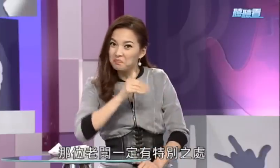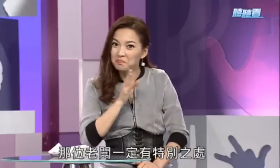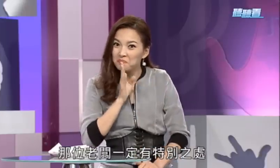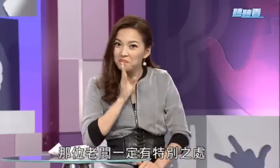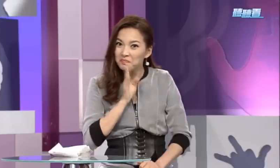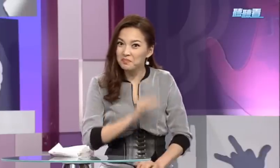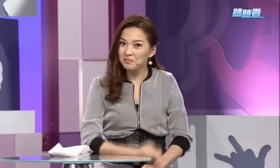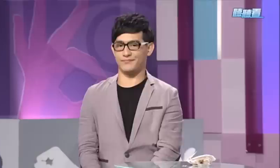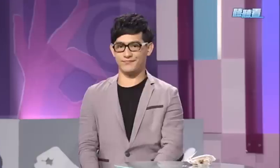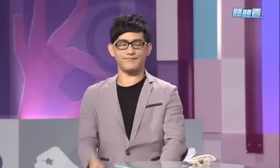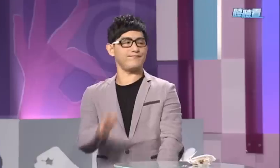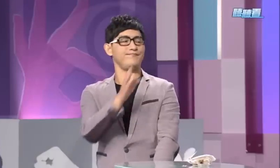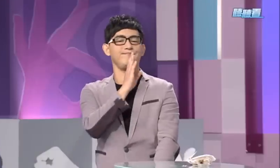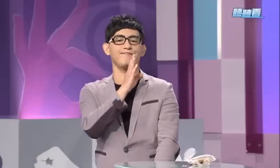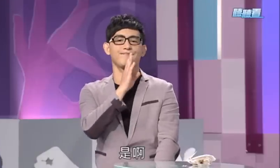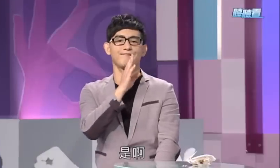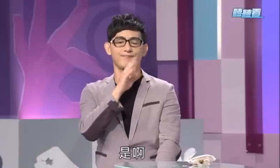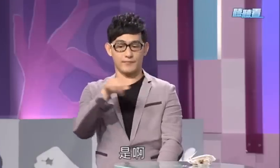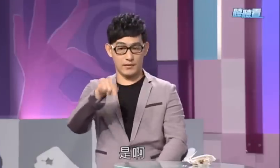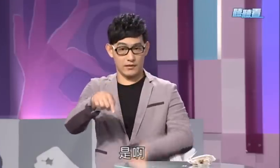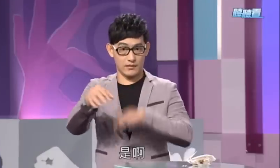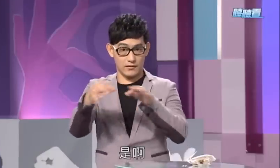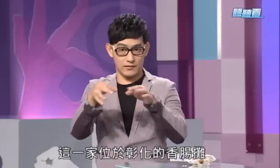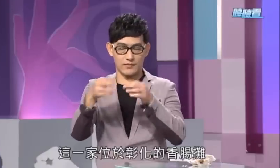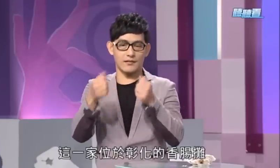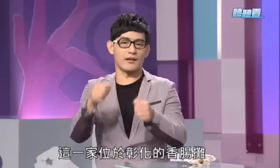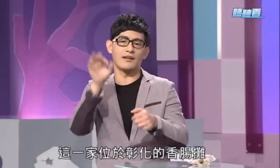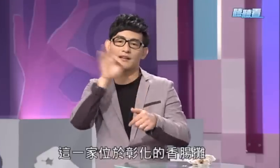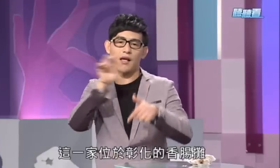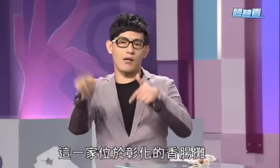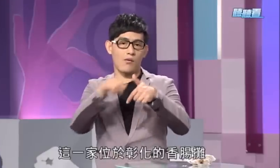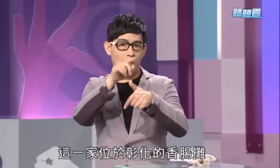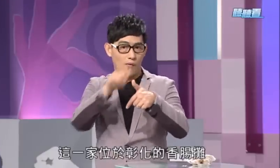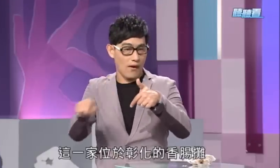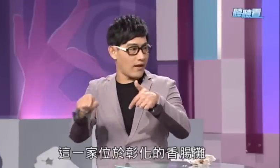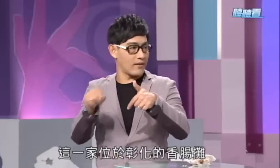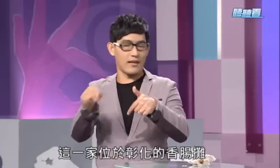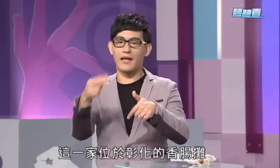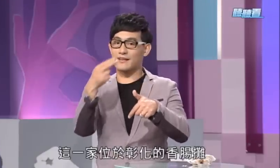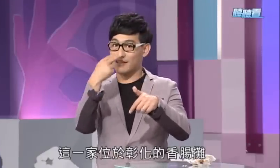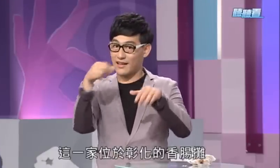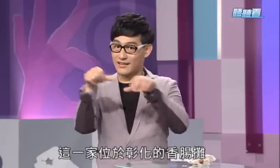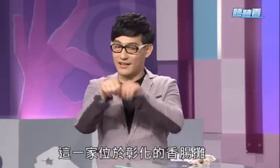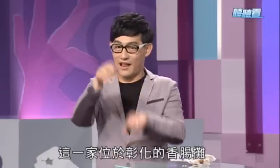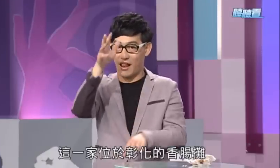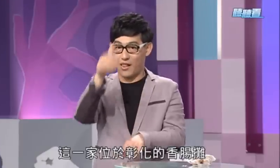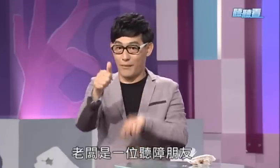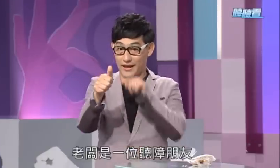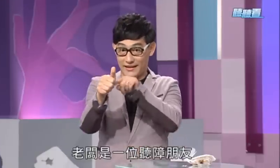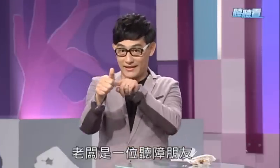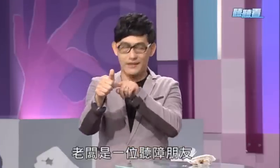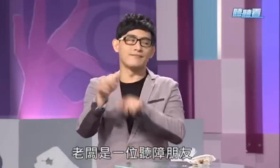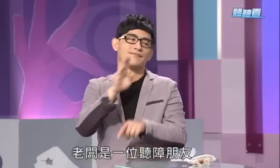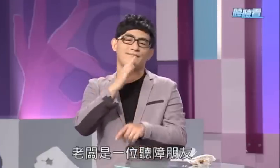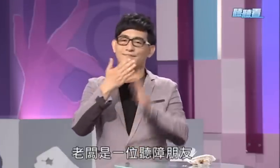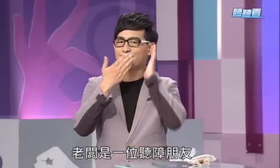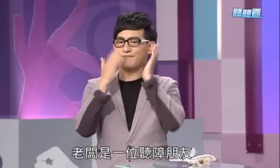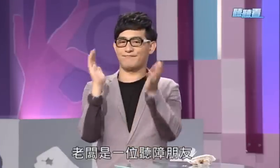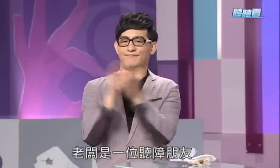哦。 是啊，这家位于彰化的香肠摊呢，老板呢是一位听障朋